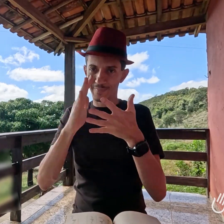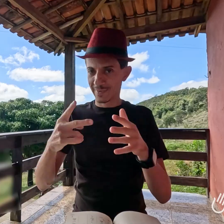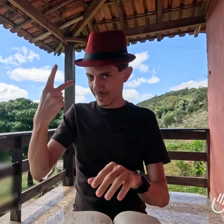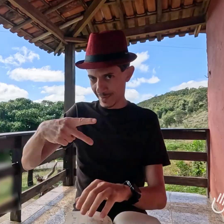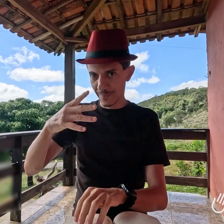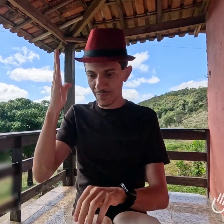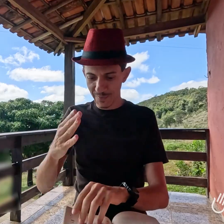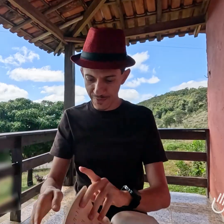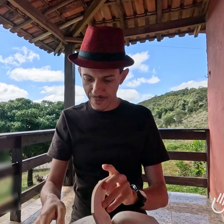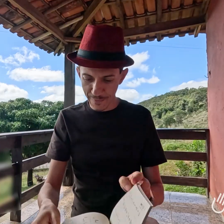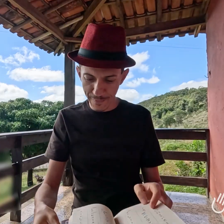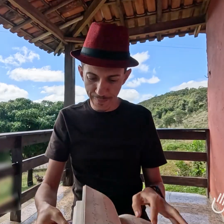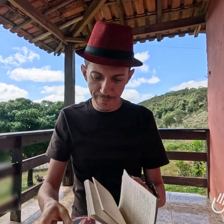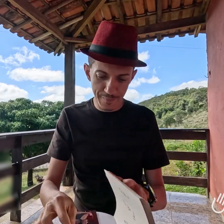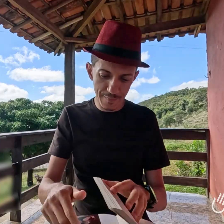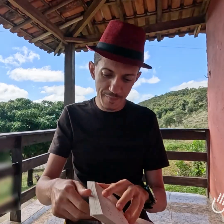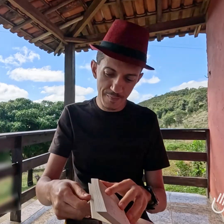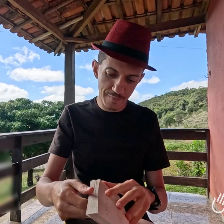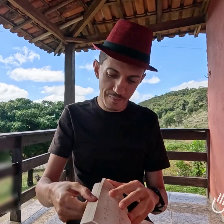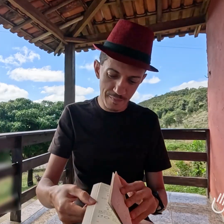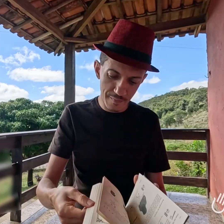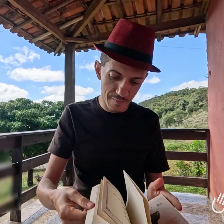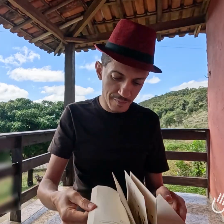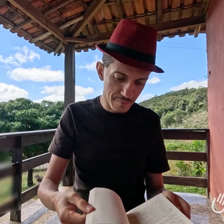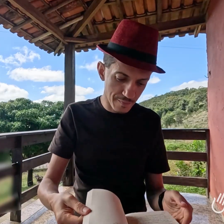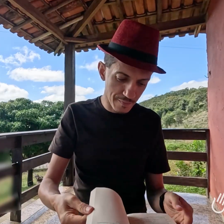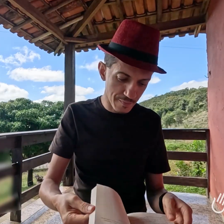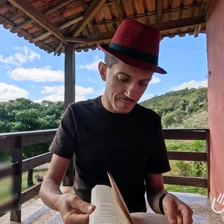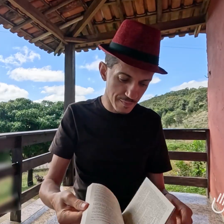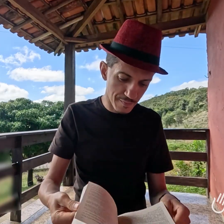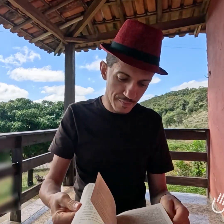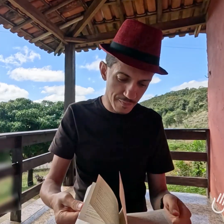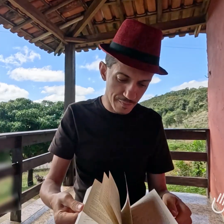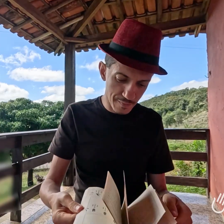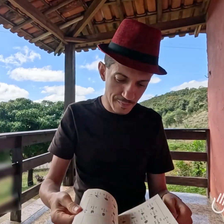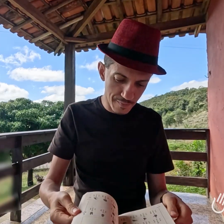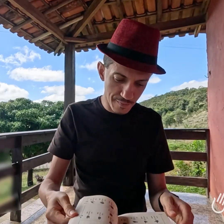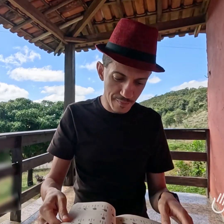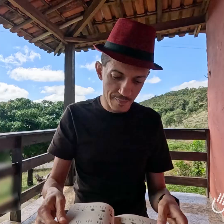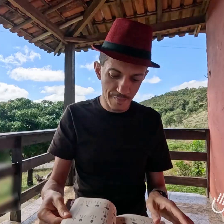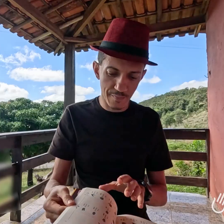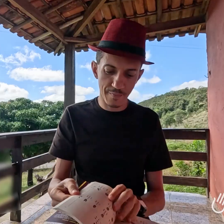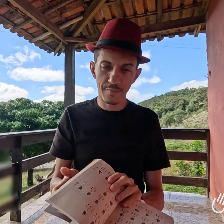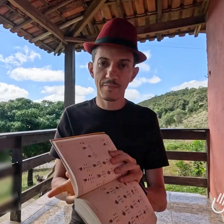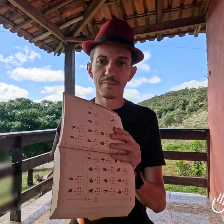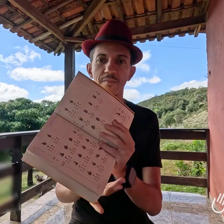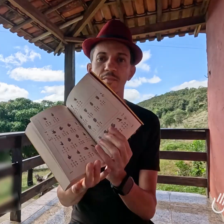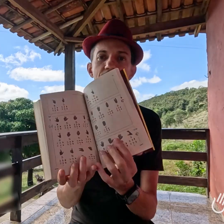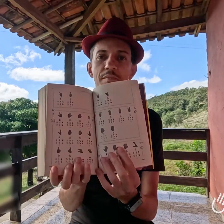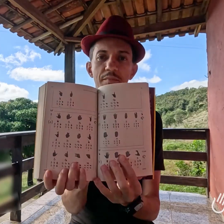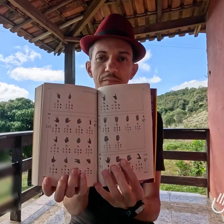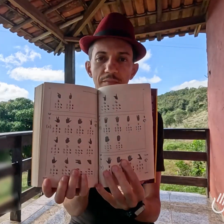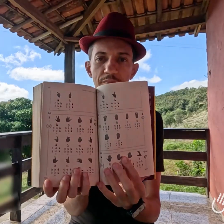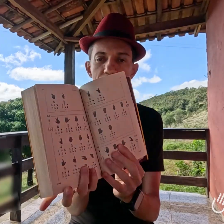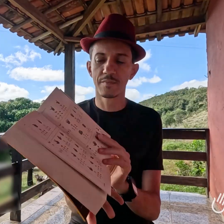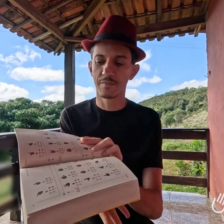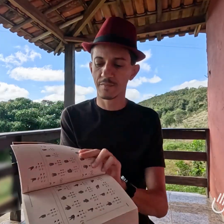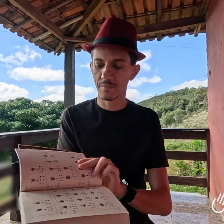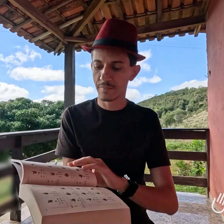sinais. À medida em que você vai avançando, você vai absorvendo mais da linguística da Libras. E aqui no final tem um apêndice com as 111 configurações